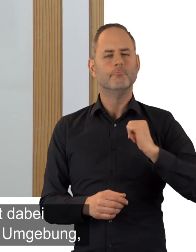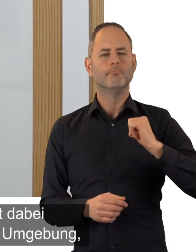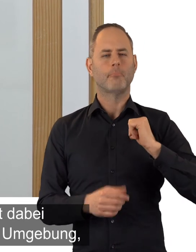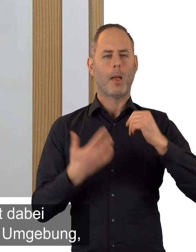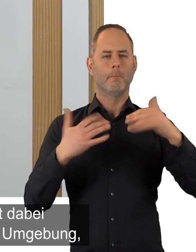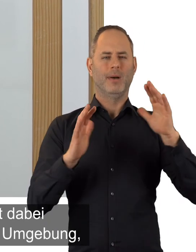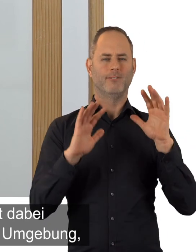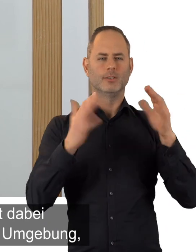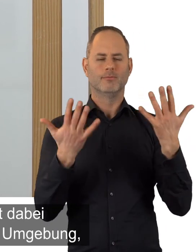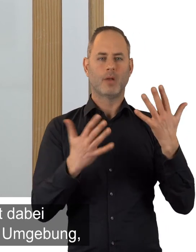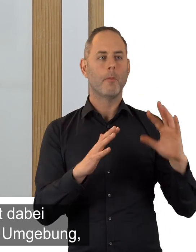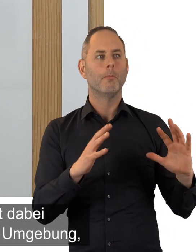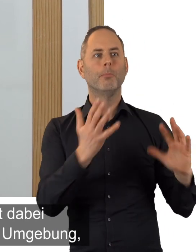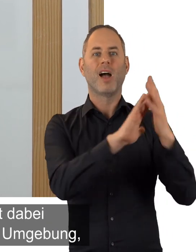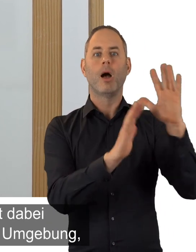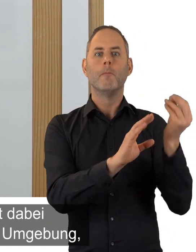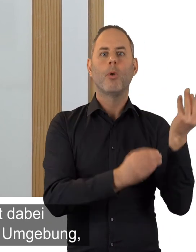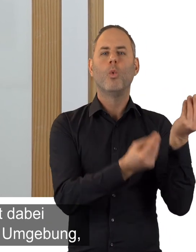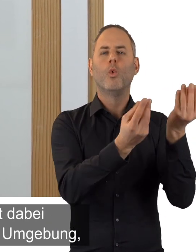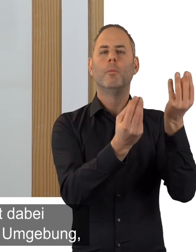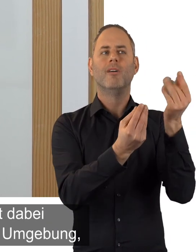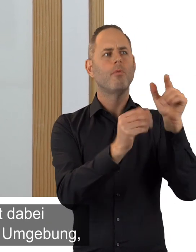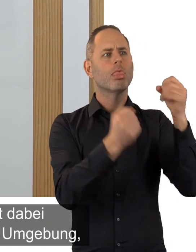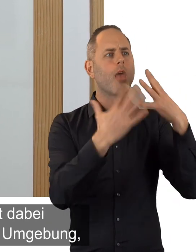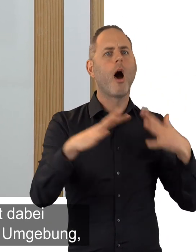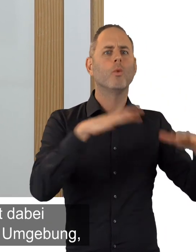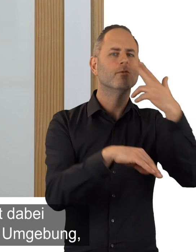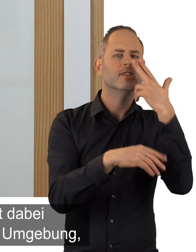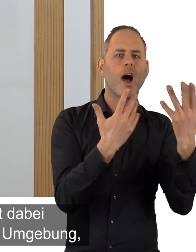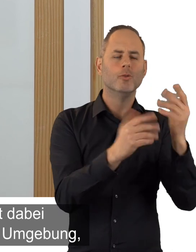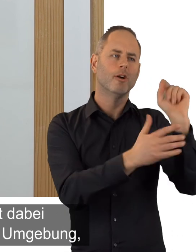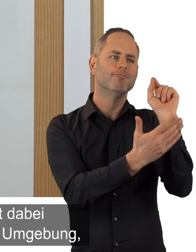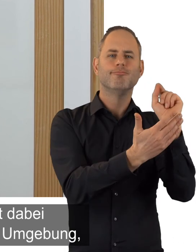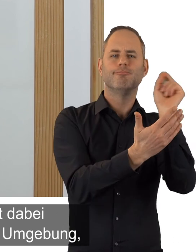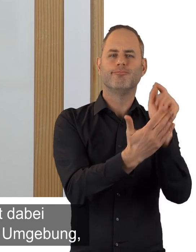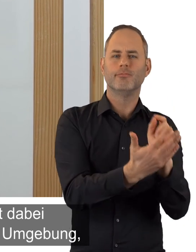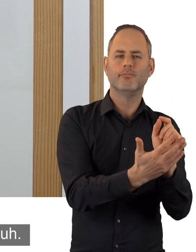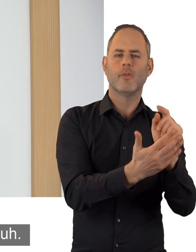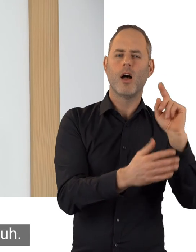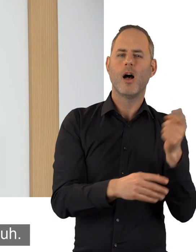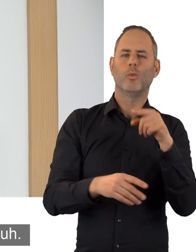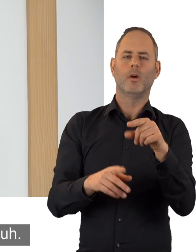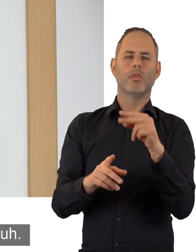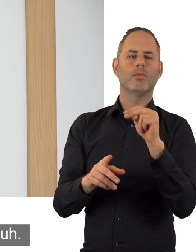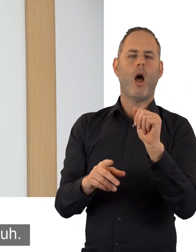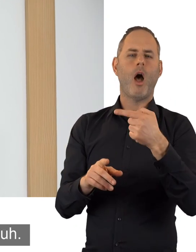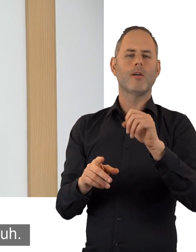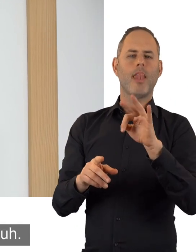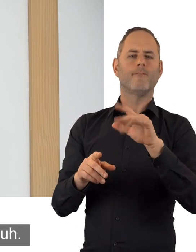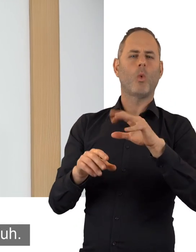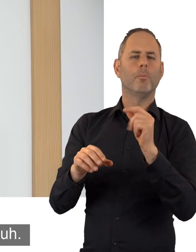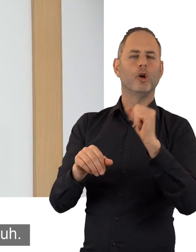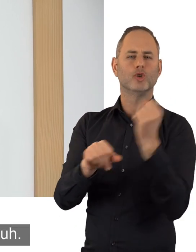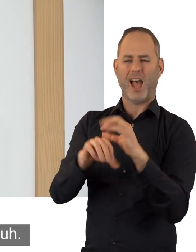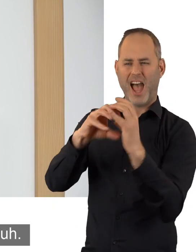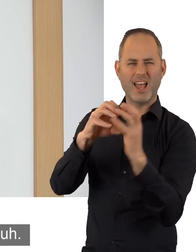besonderes Interesse galt dabei den Bergblumen in ihrer natürlichen Umgebung, insbesondere in der